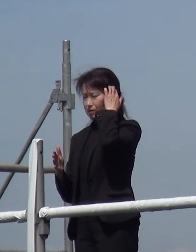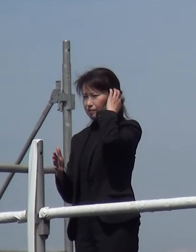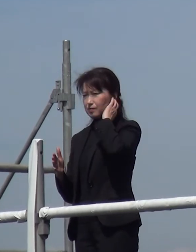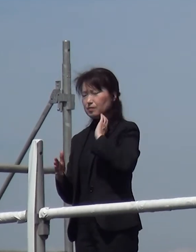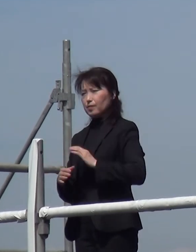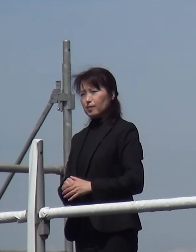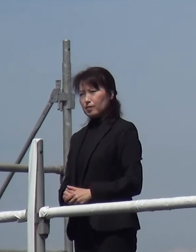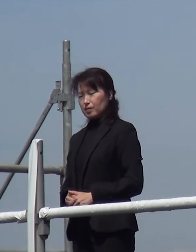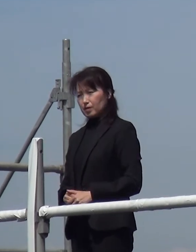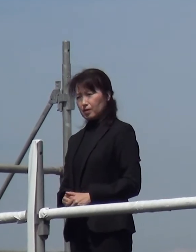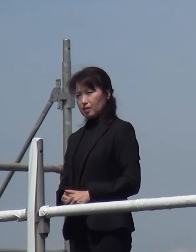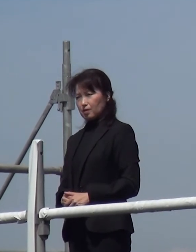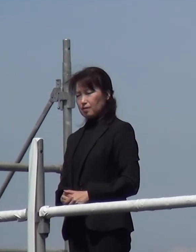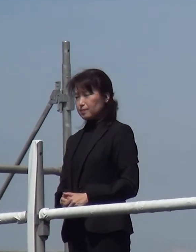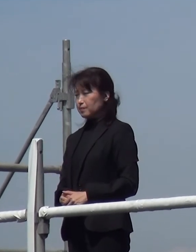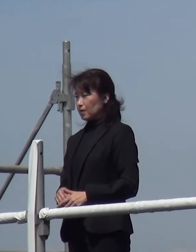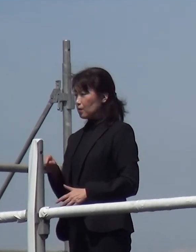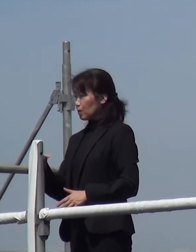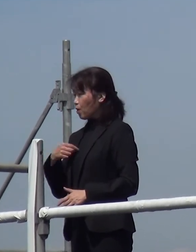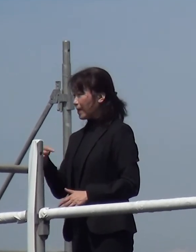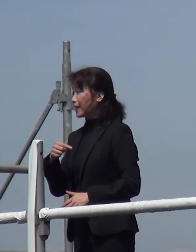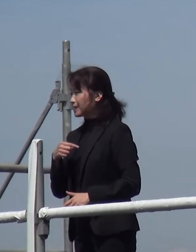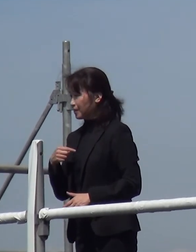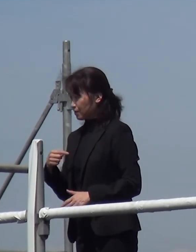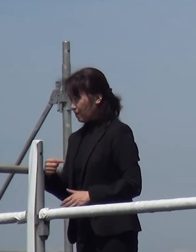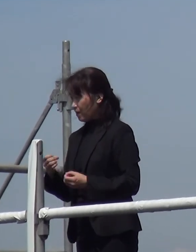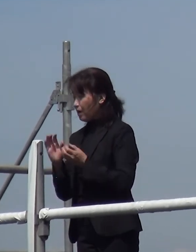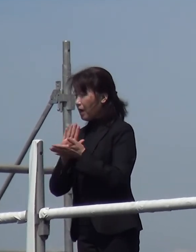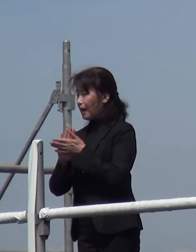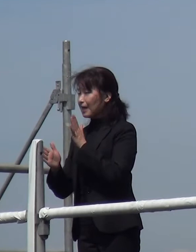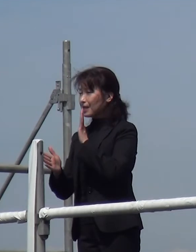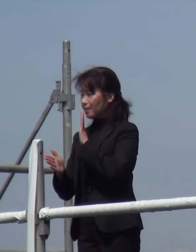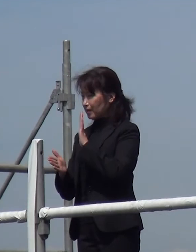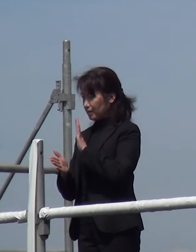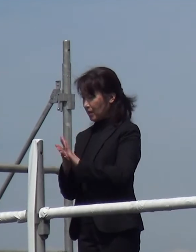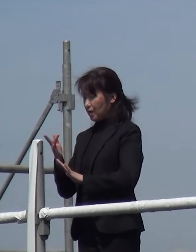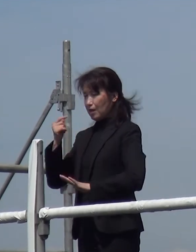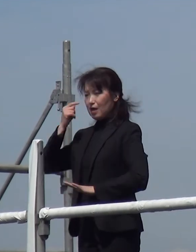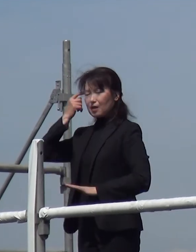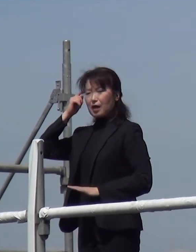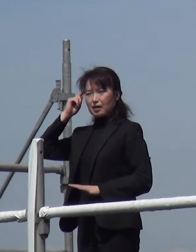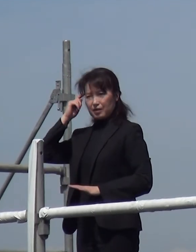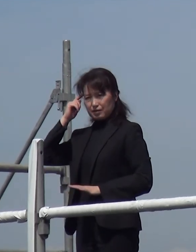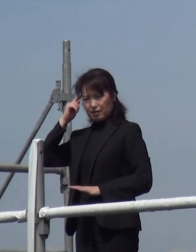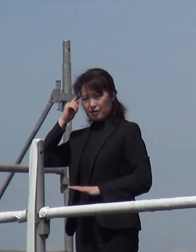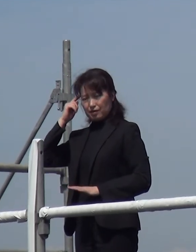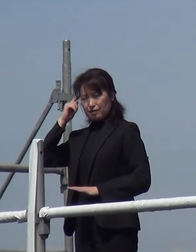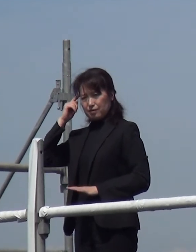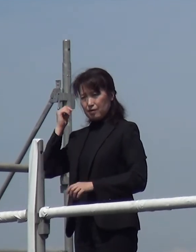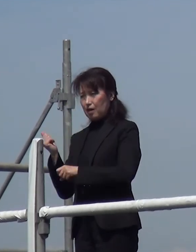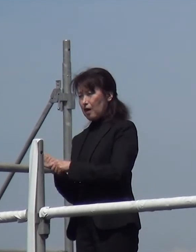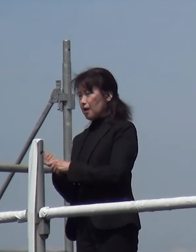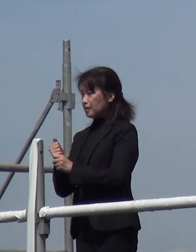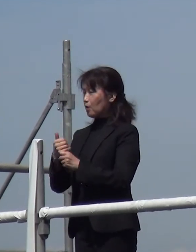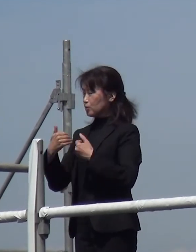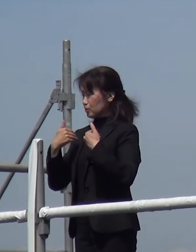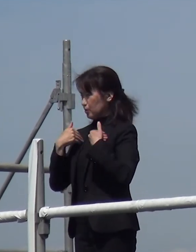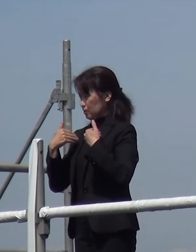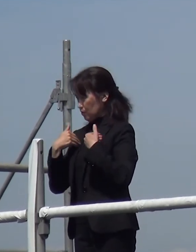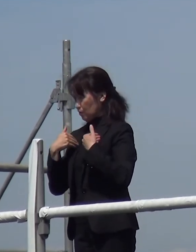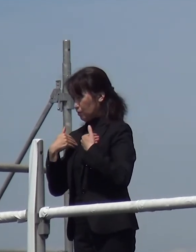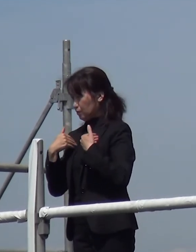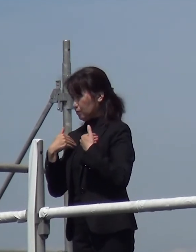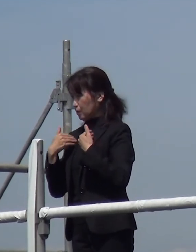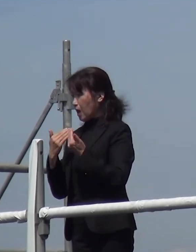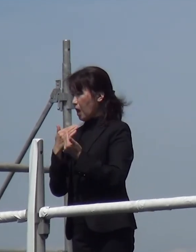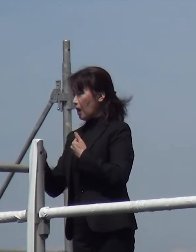それを私たちは改めて考え直さなければならない。それをはっ